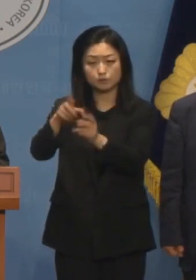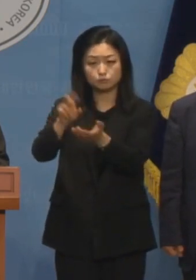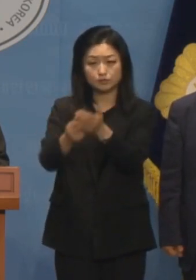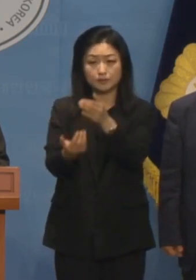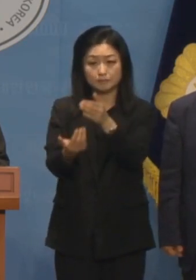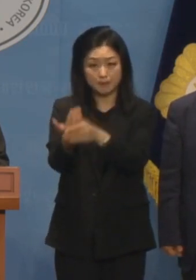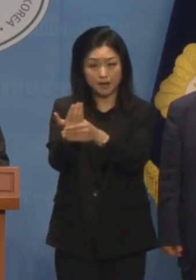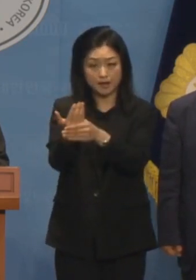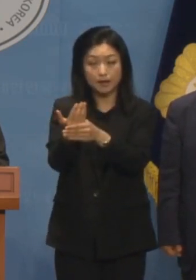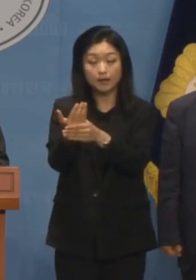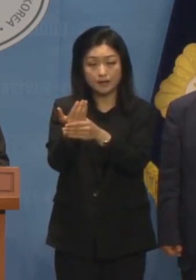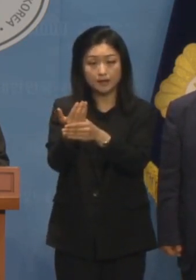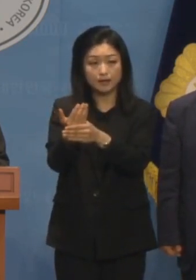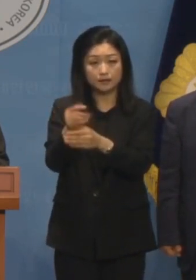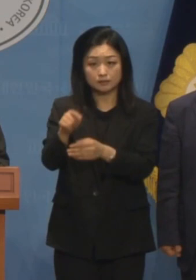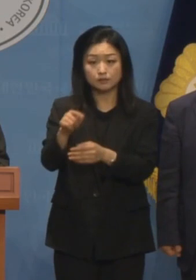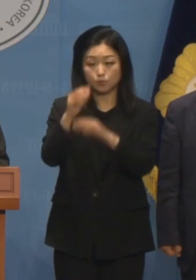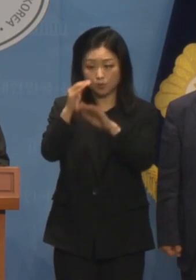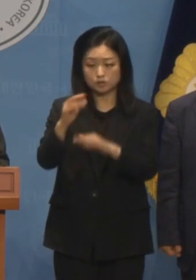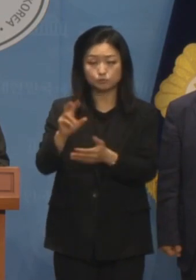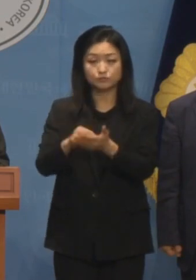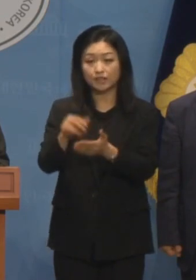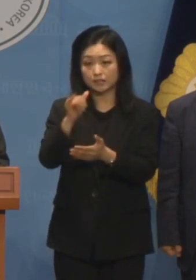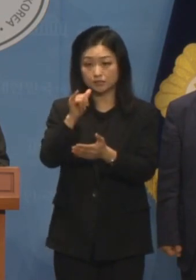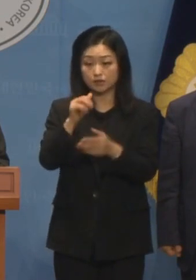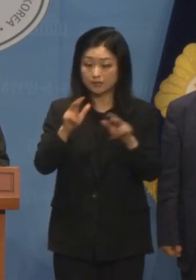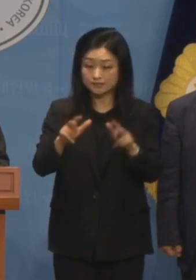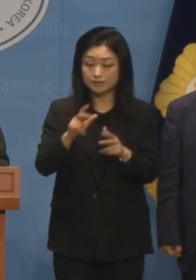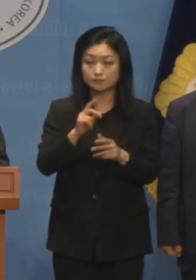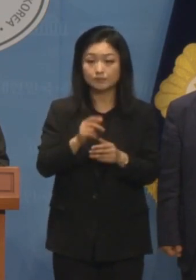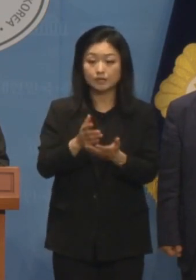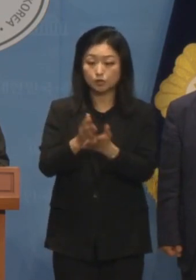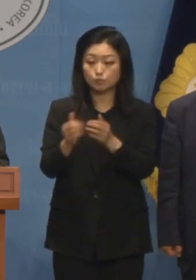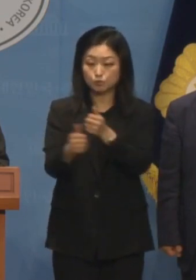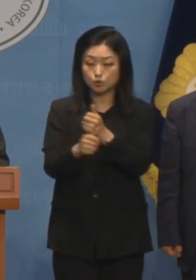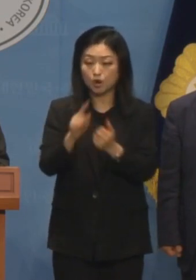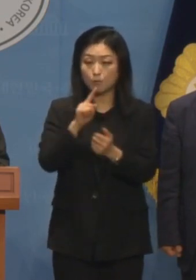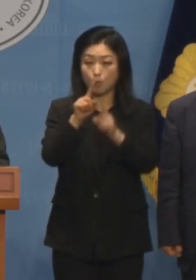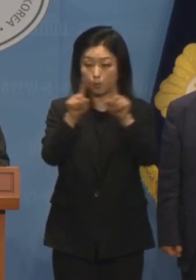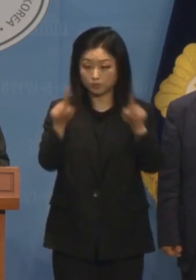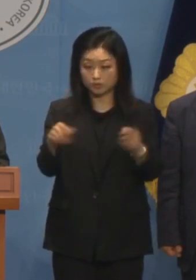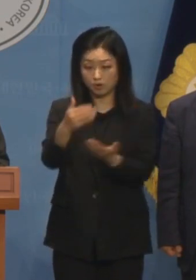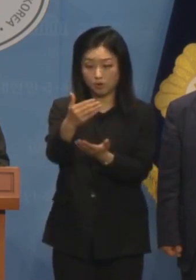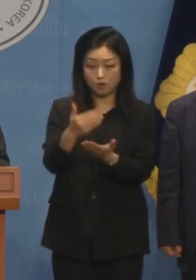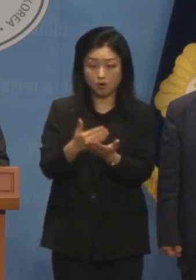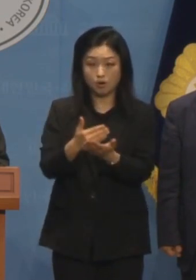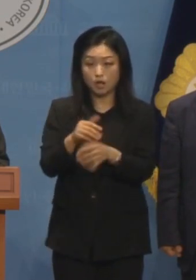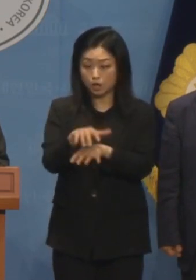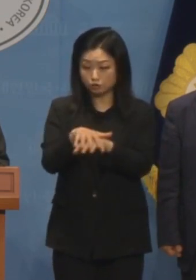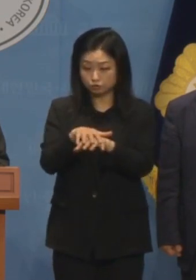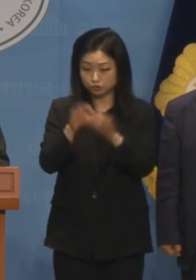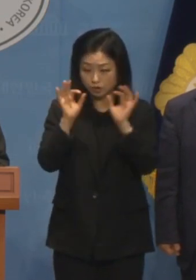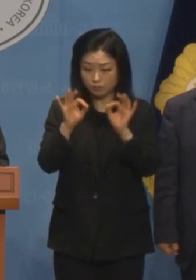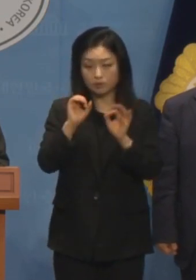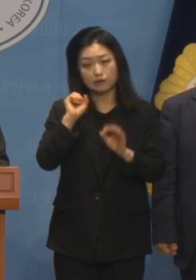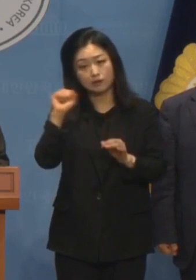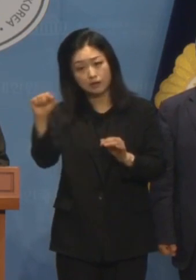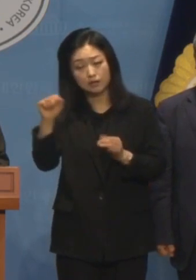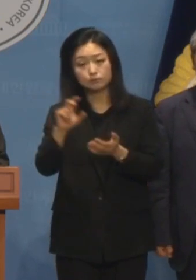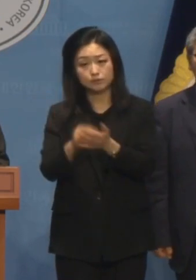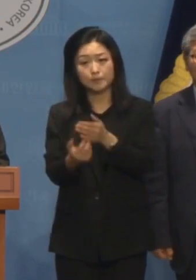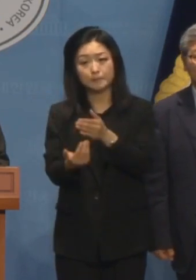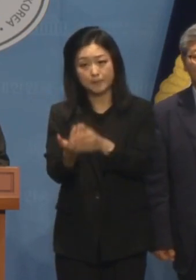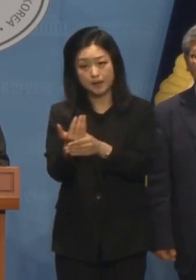역시 순탄치 않았습니다. 현재 작성 중인 전문위의 보고서는 구조적으로 기울어져 있는